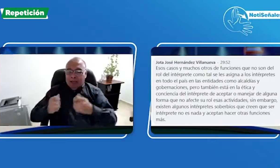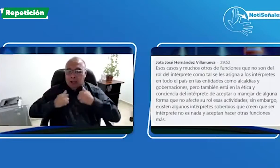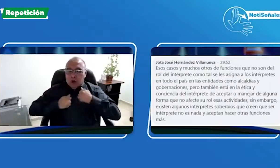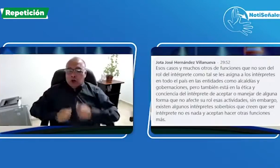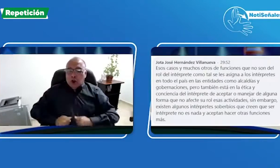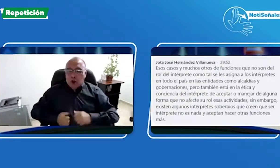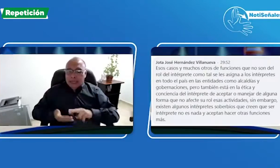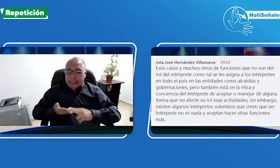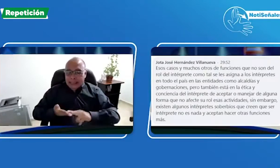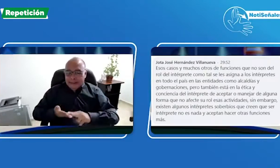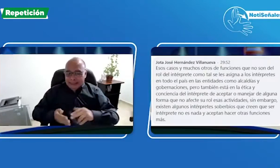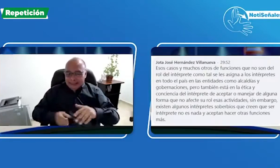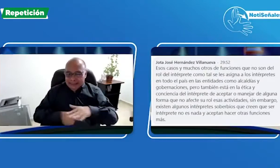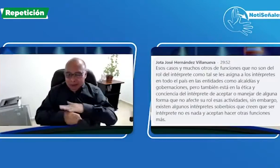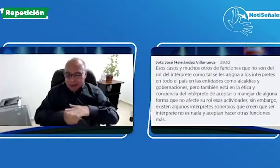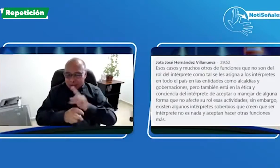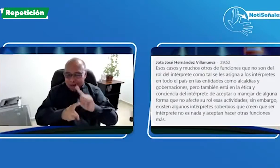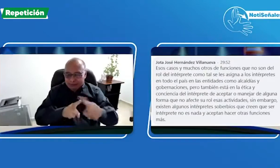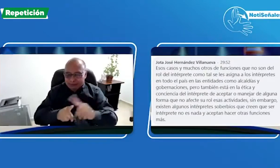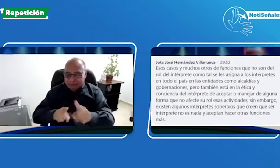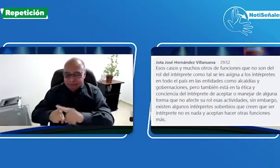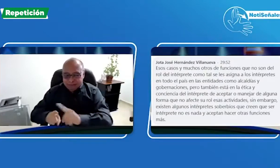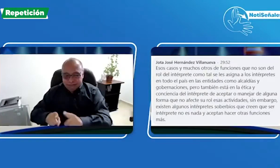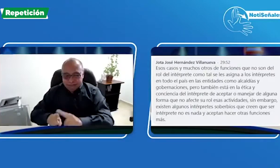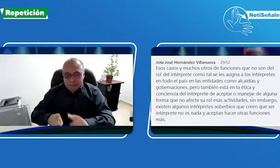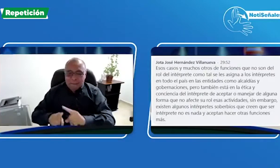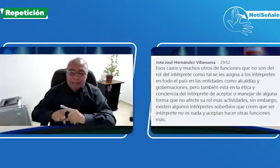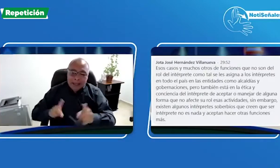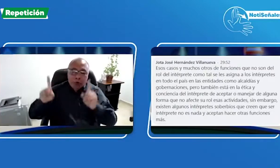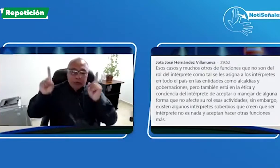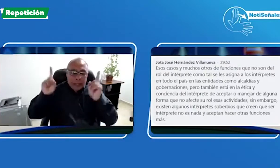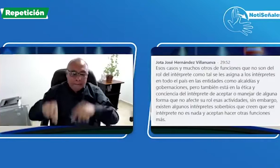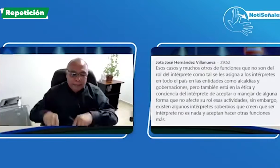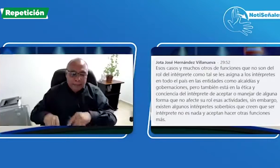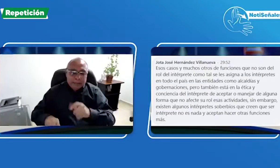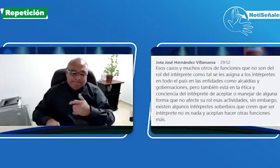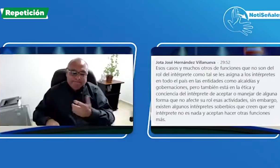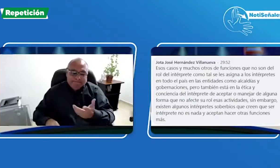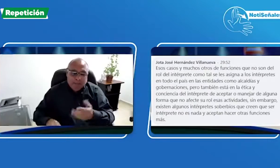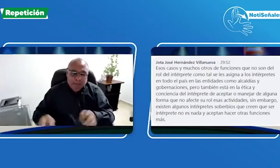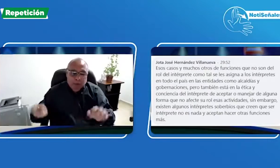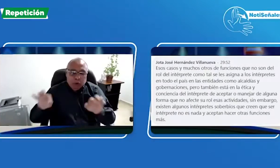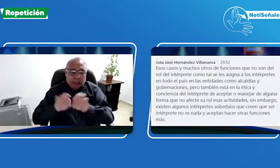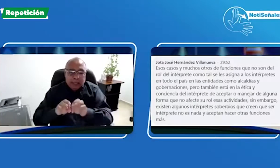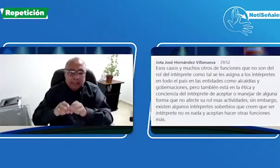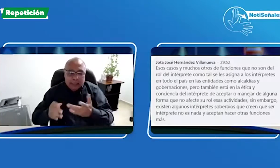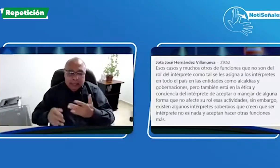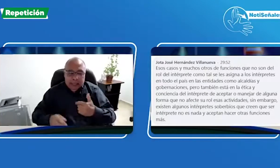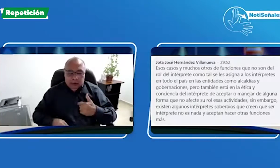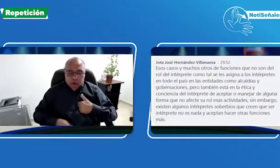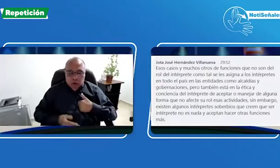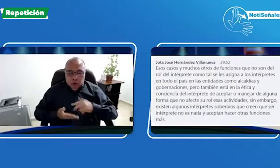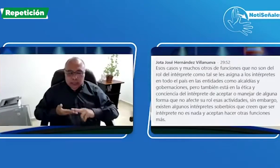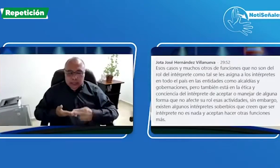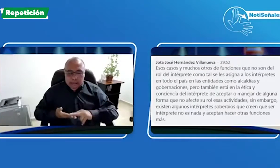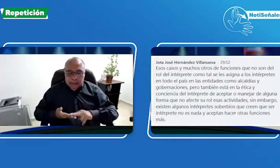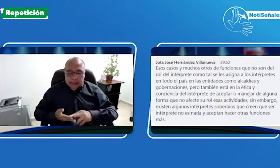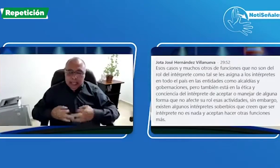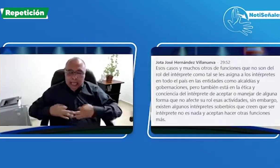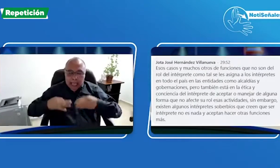Que se Le Asignan A los Intérpretes De todo El País En Diferentes Situaciones Pero También se